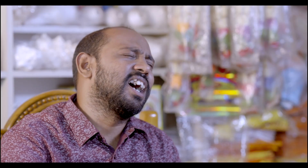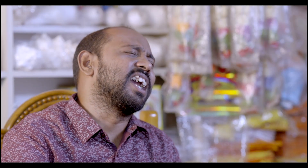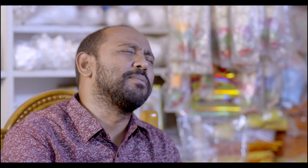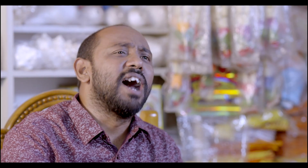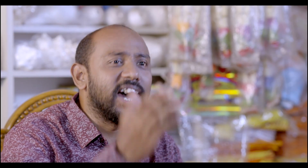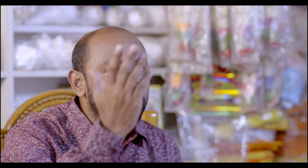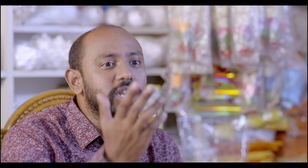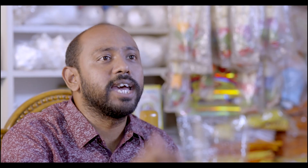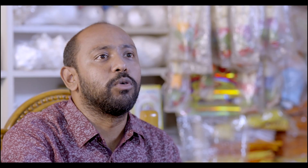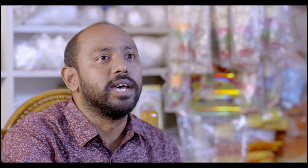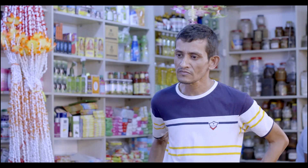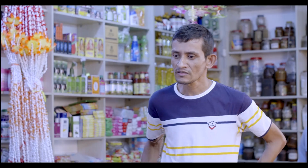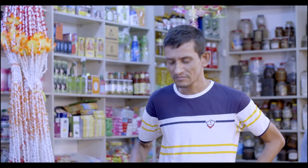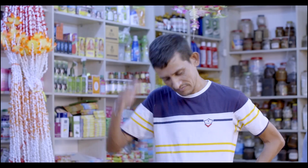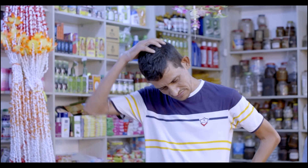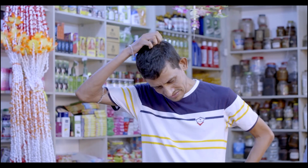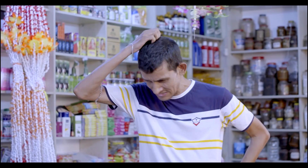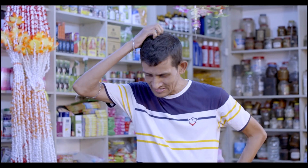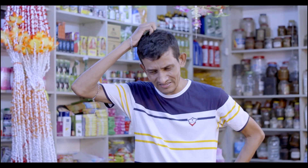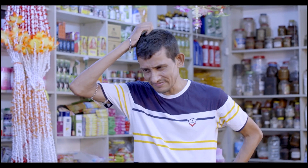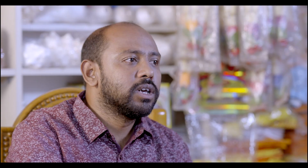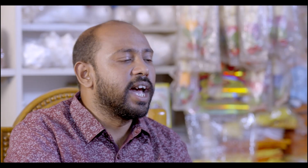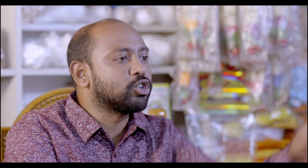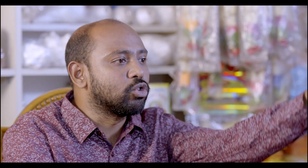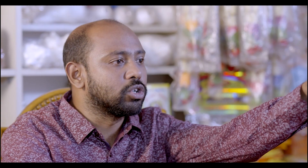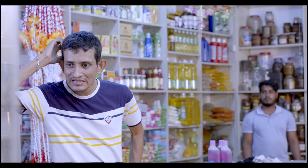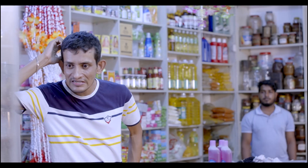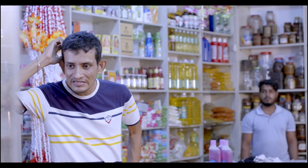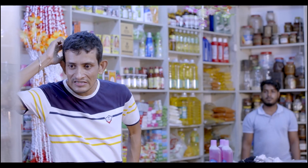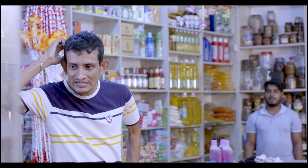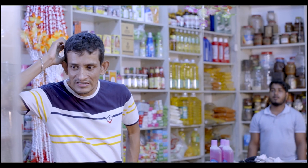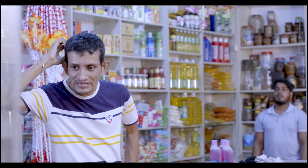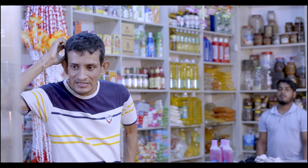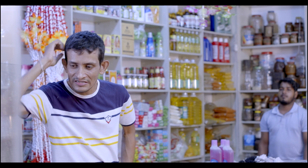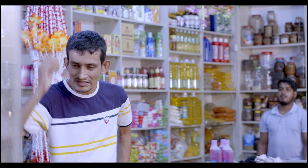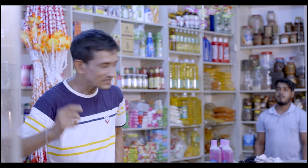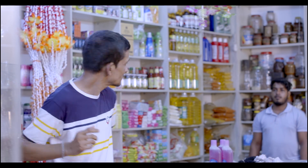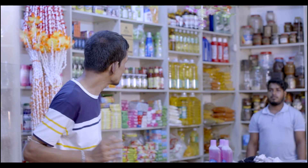আরে ভাই বুঝায় বলেন। এই সন্তোষ, দেখ তো তুই বুঝস কিনা কি চায়।